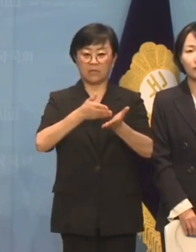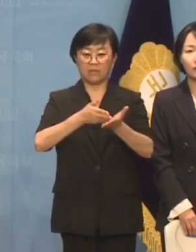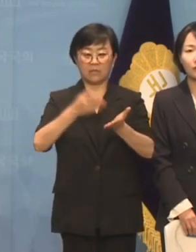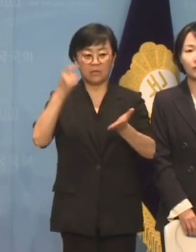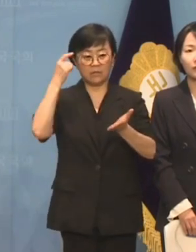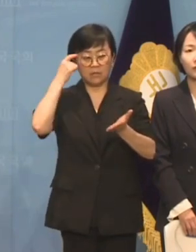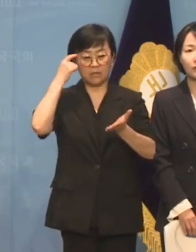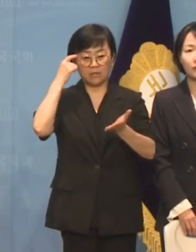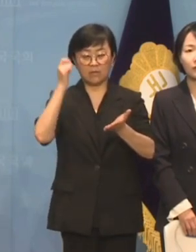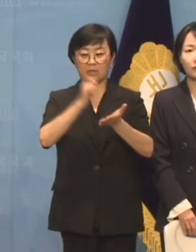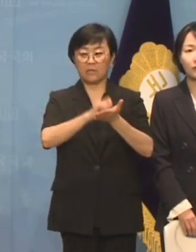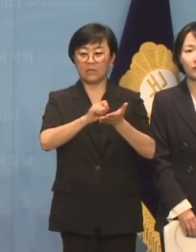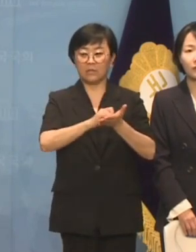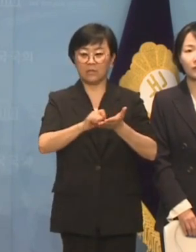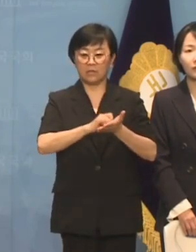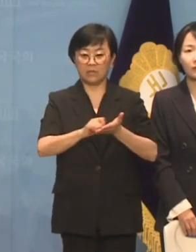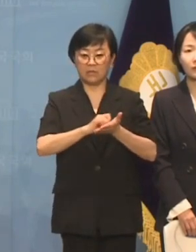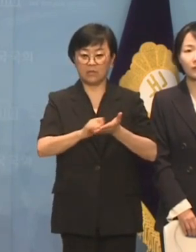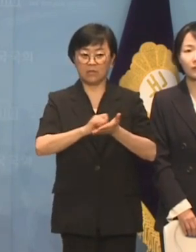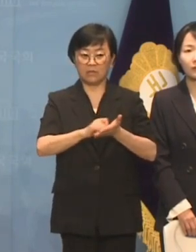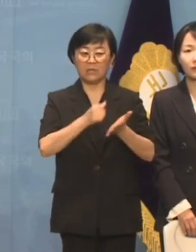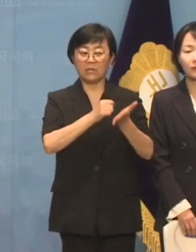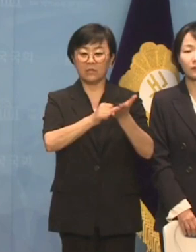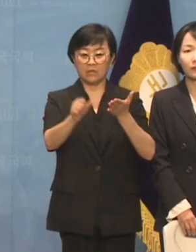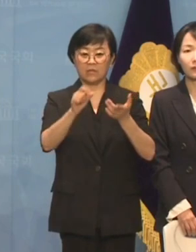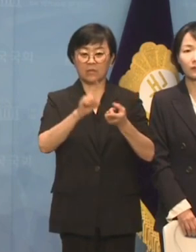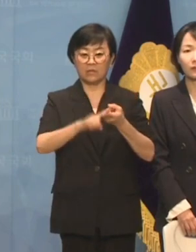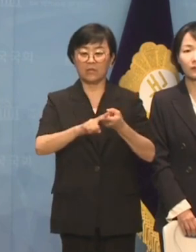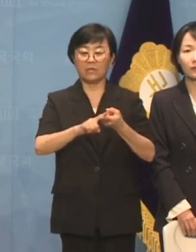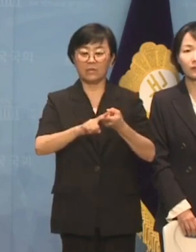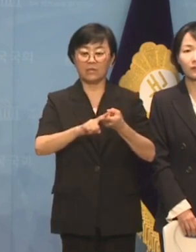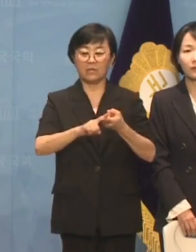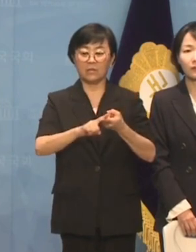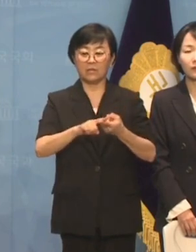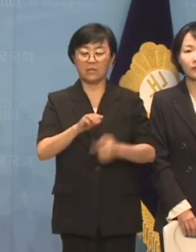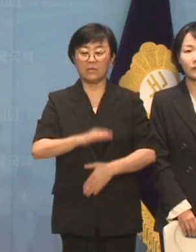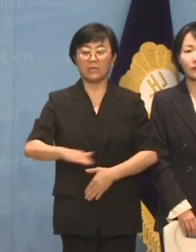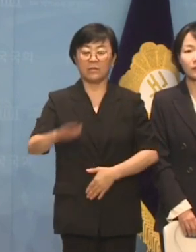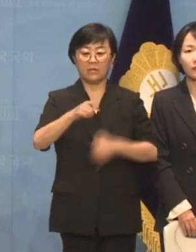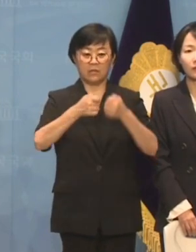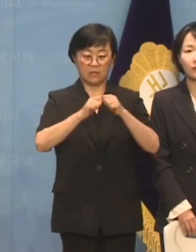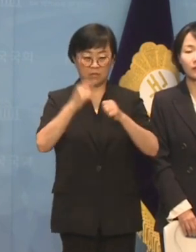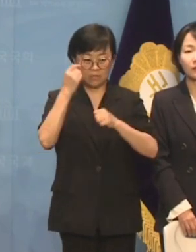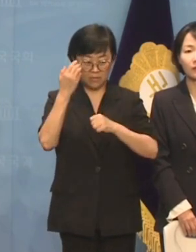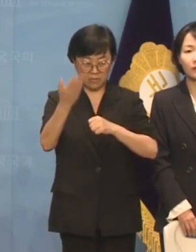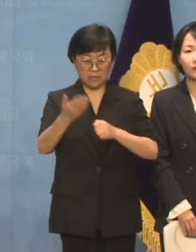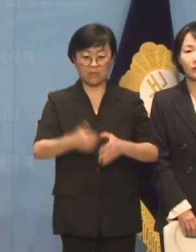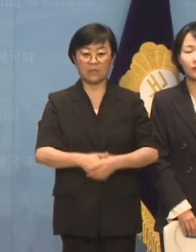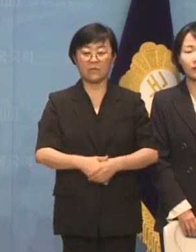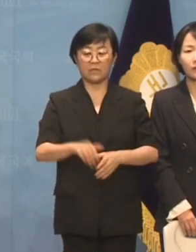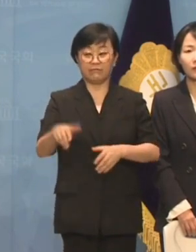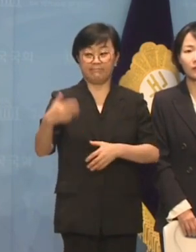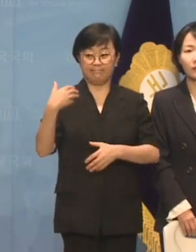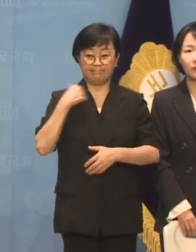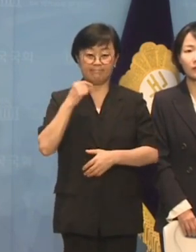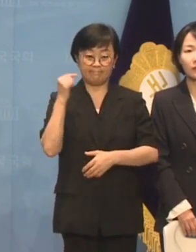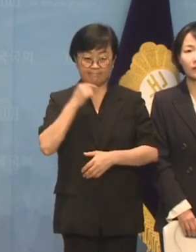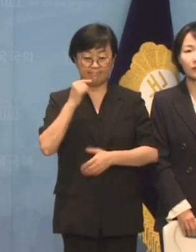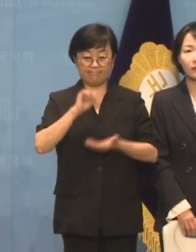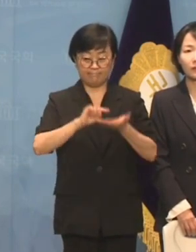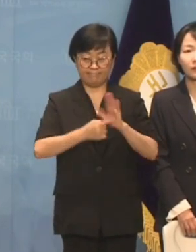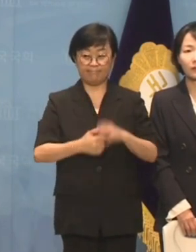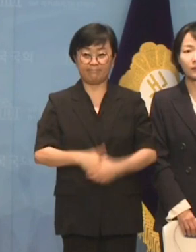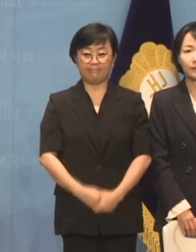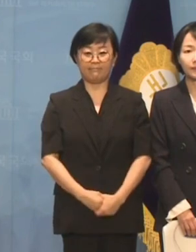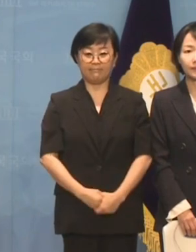언론에서 왜 이 기사를 모두 다 내려야만 했는지 저희가 따져보도록 하고 그 책임을